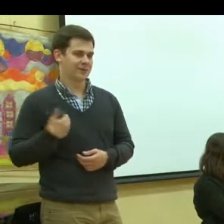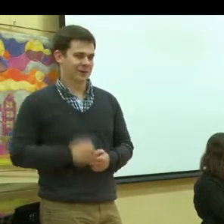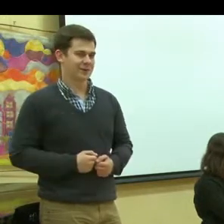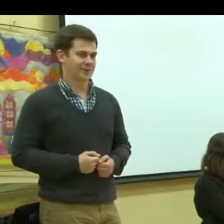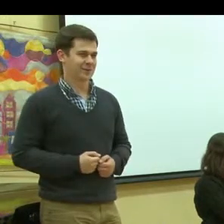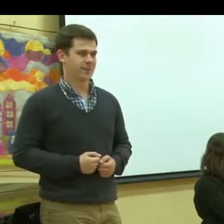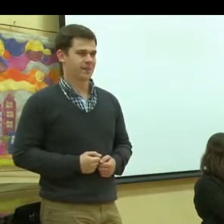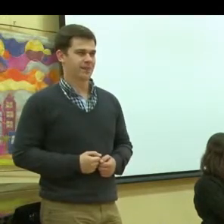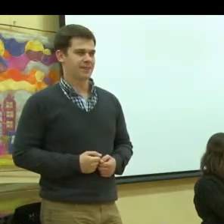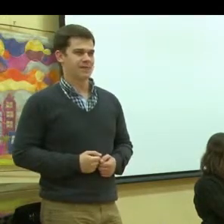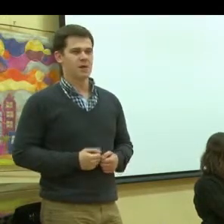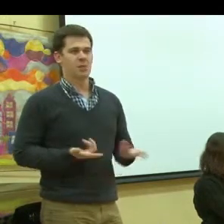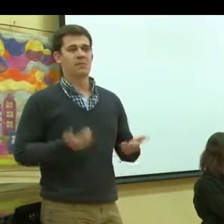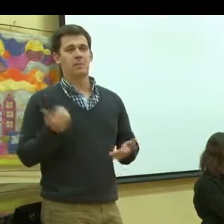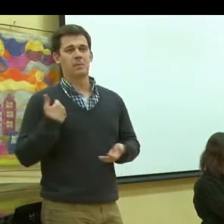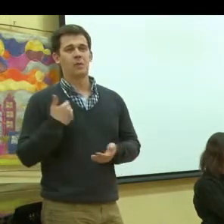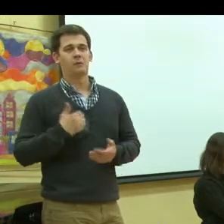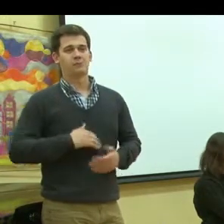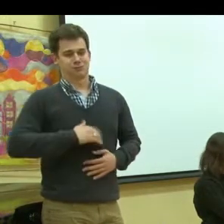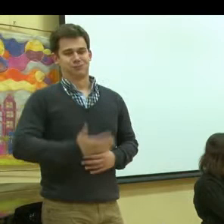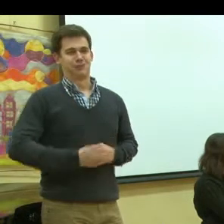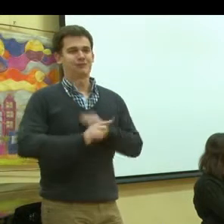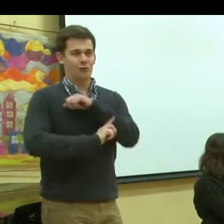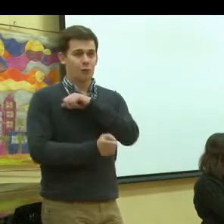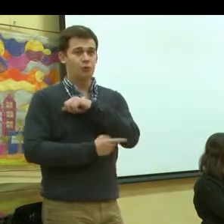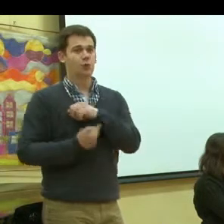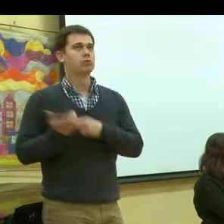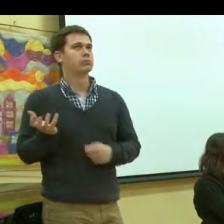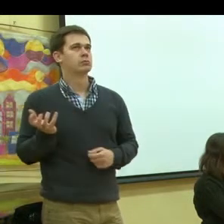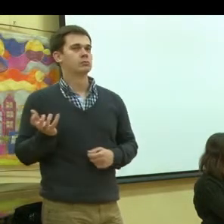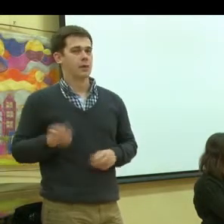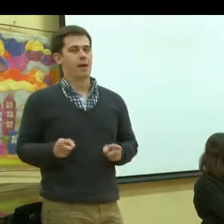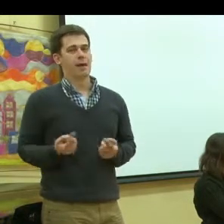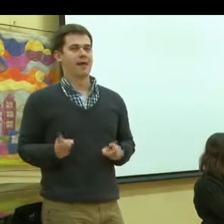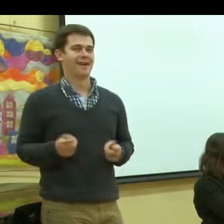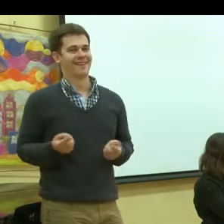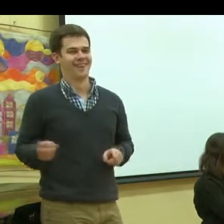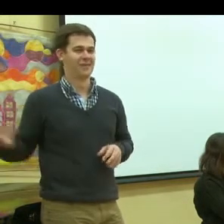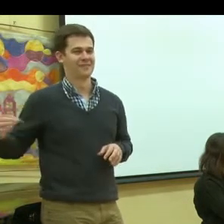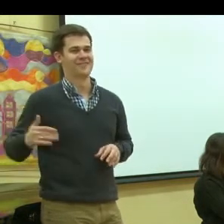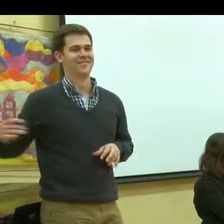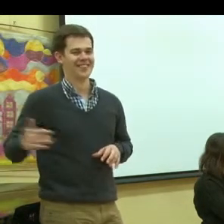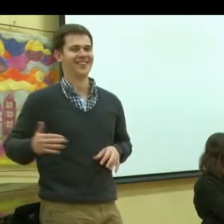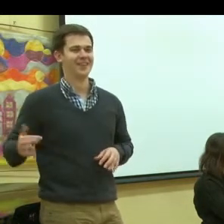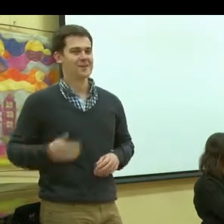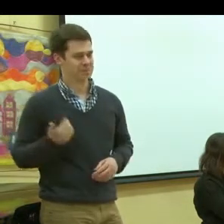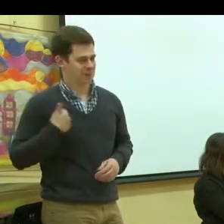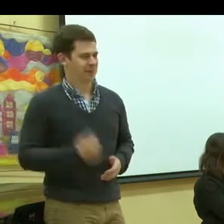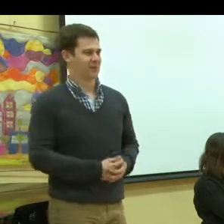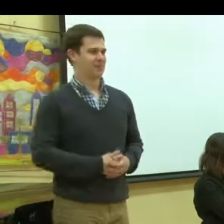Seguramente. Na pewno, pero, jeszcze był gdzieś tam w brzuszku mamy, to gdzieś to tango pewnie też słychać było. Como bailarlo, lo empecé a bailar hace...